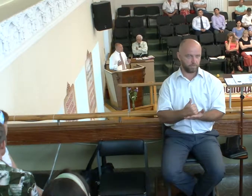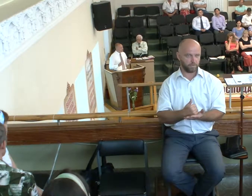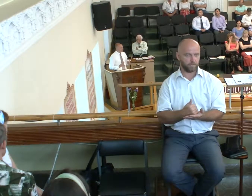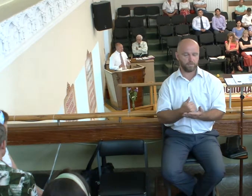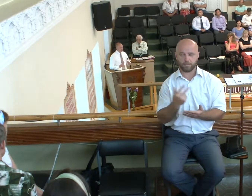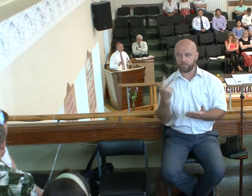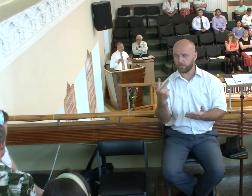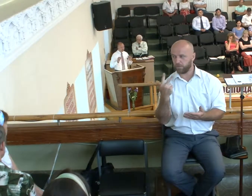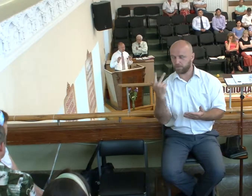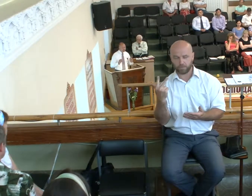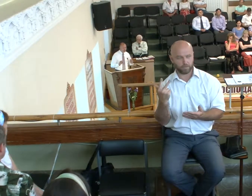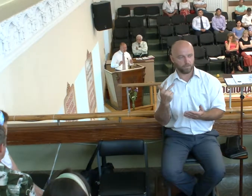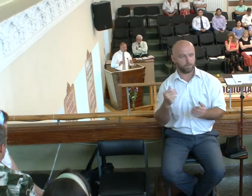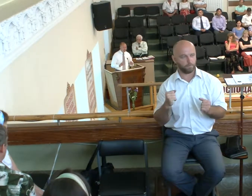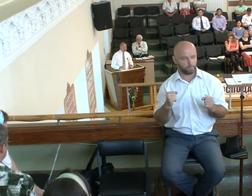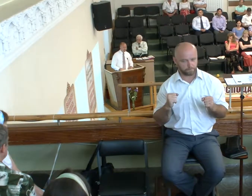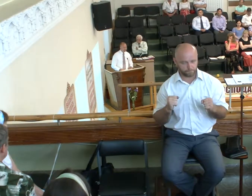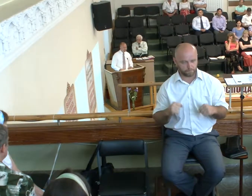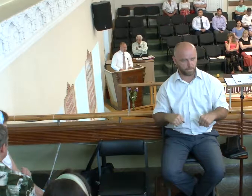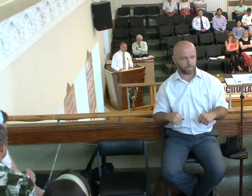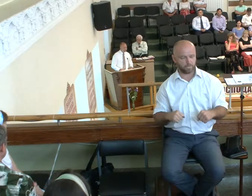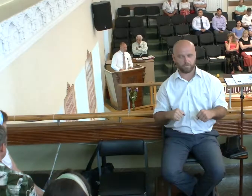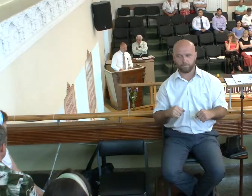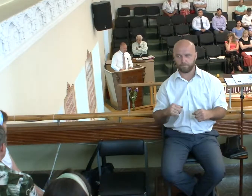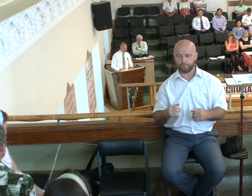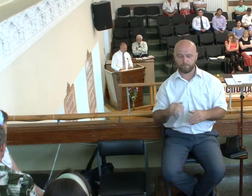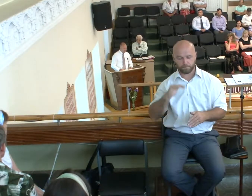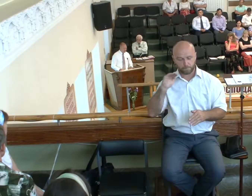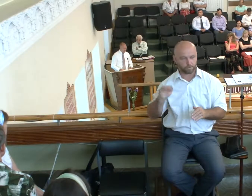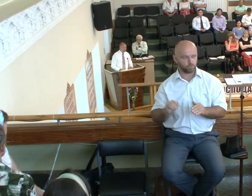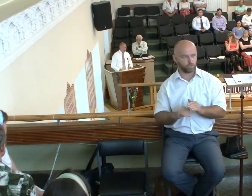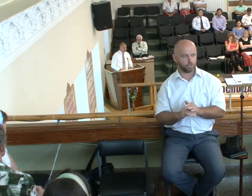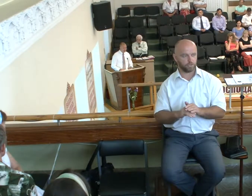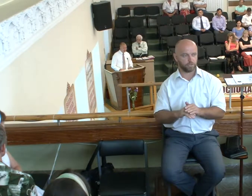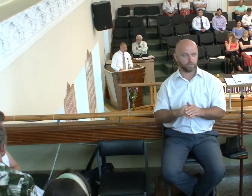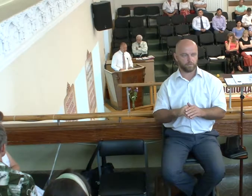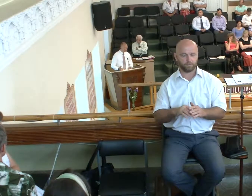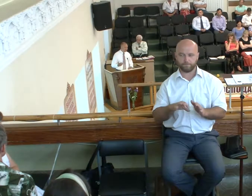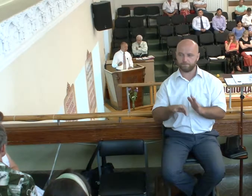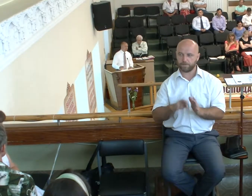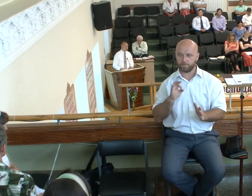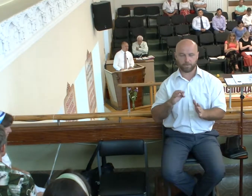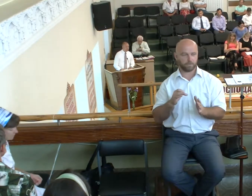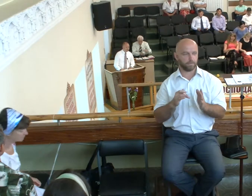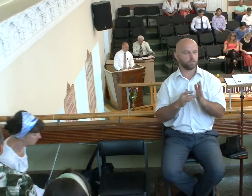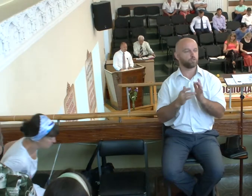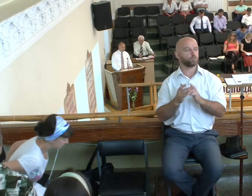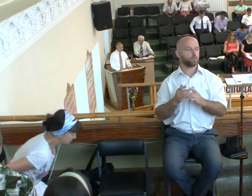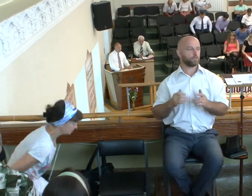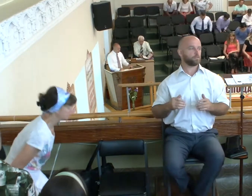Уметь подчинить свой выбор Иисусу Христу. Аминь. Давайте